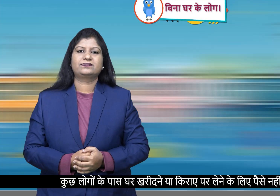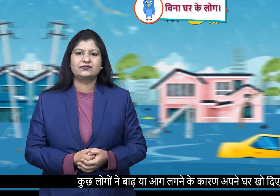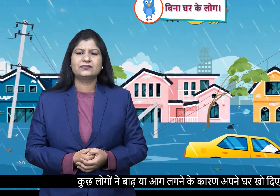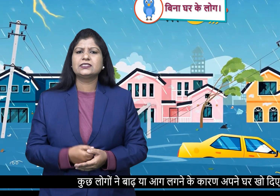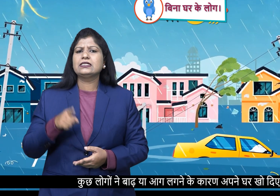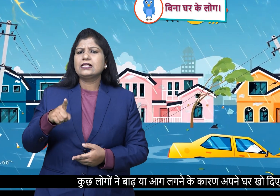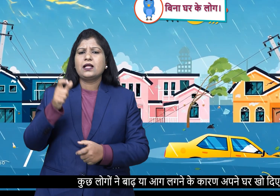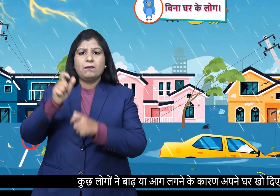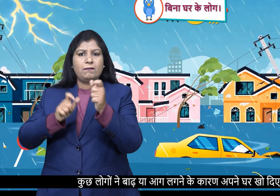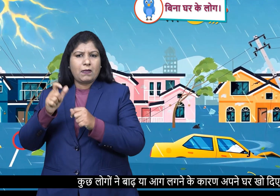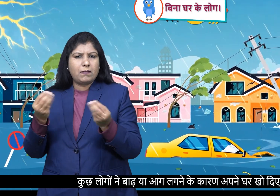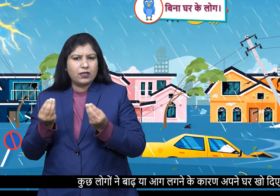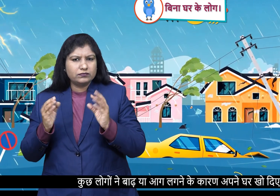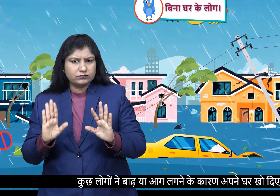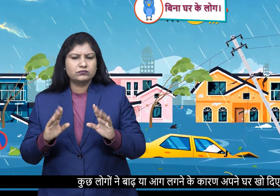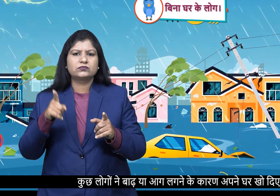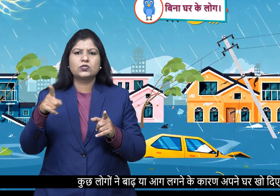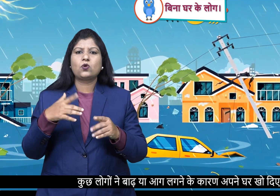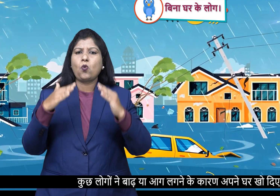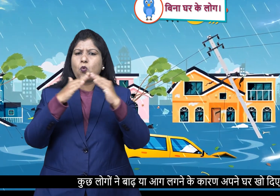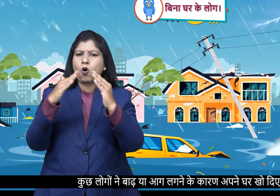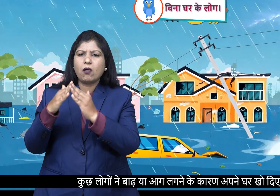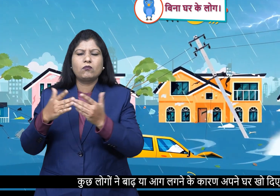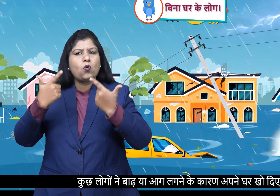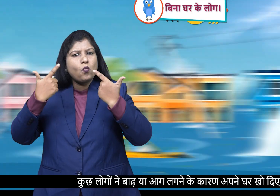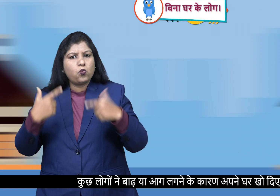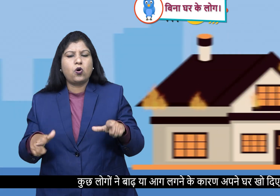कुछ लोगों ने बाढ़ या आग लगने के कारण अपने घर खो दिए।